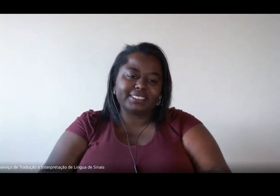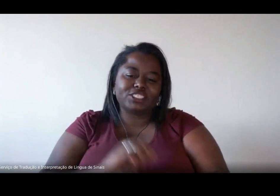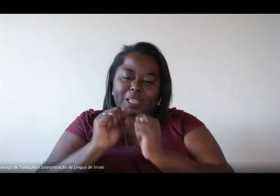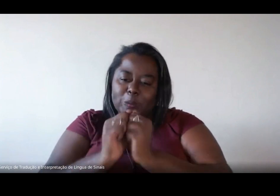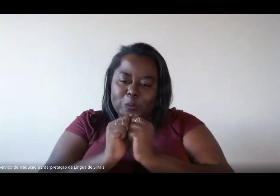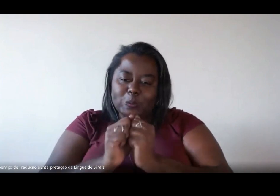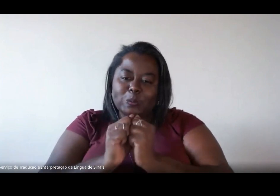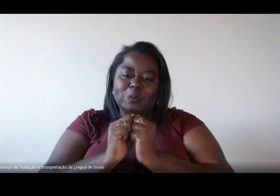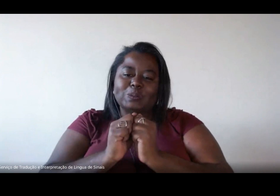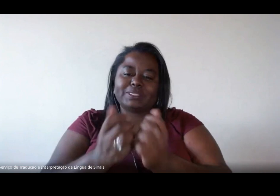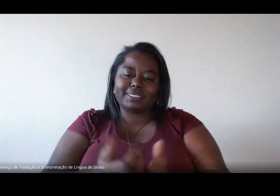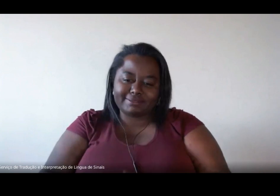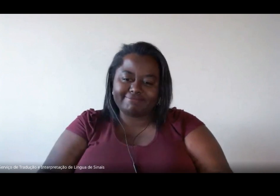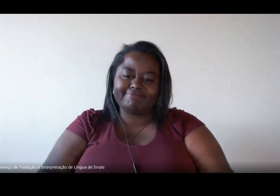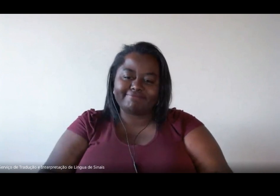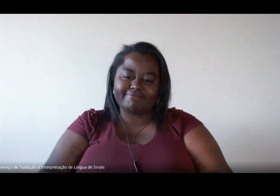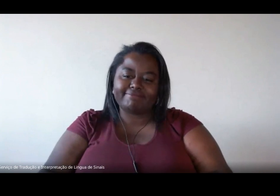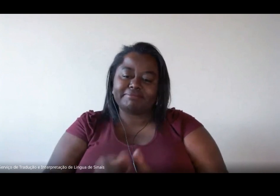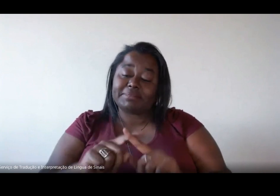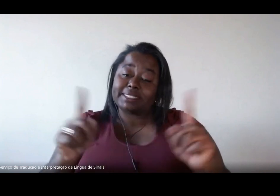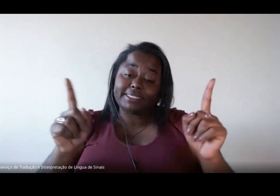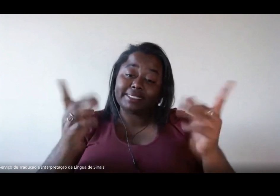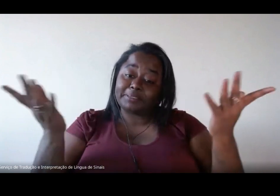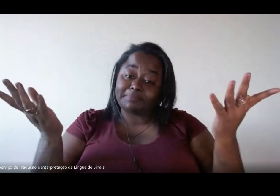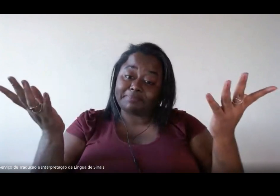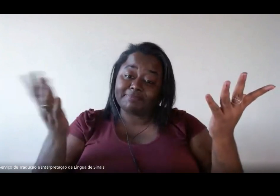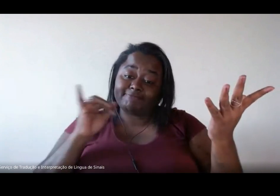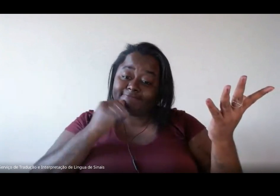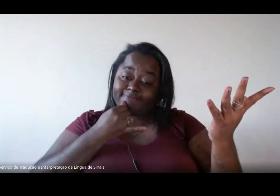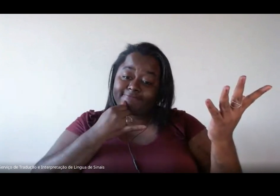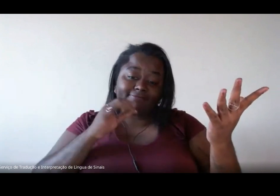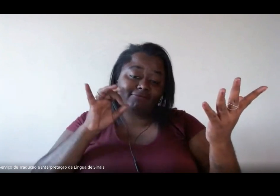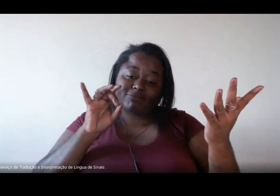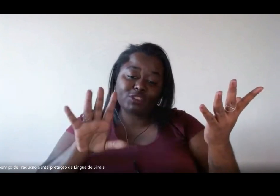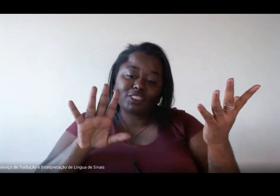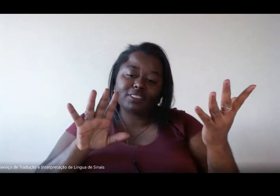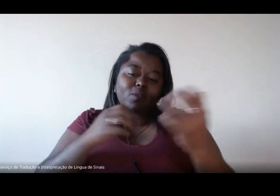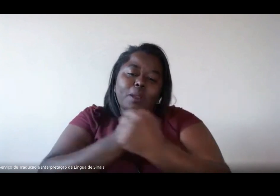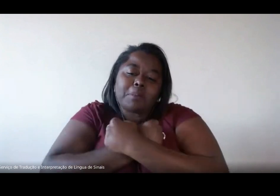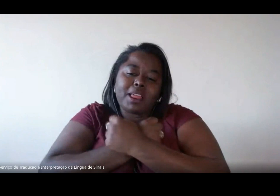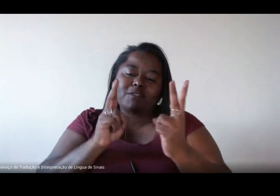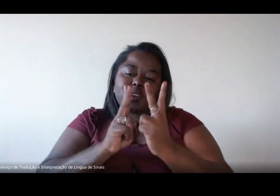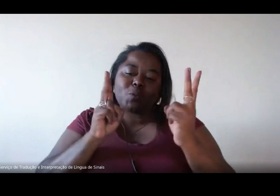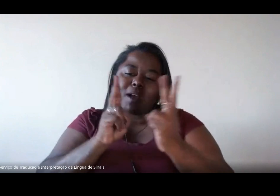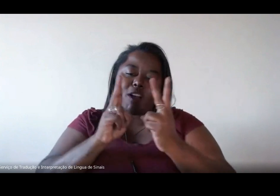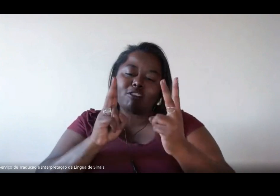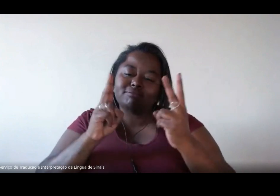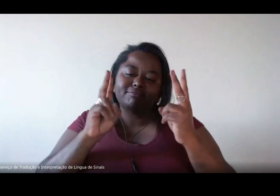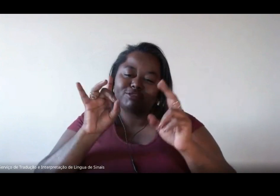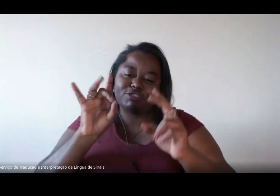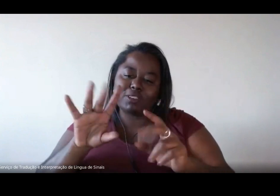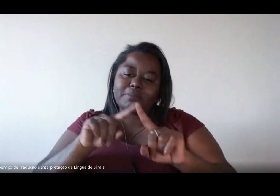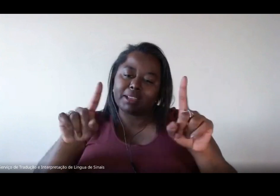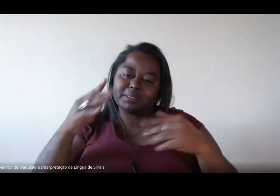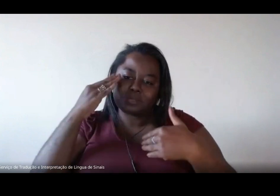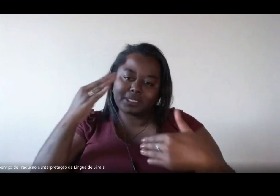Sim, né? Sim. E a gente tá junto, né? Mas, felizmente, fica só o abraço virtual,